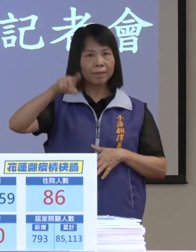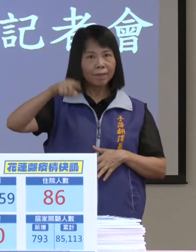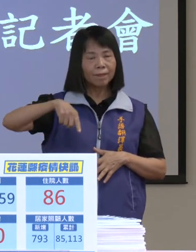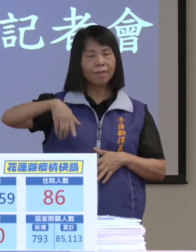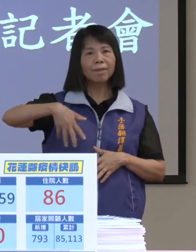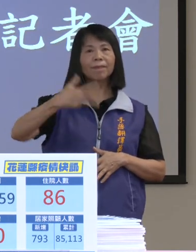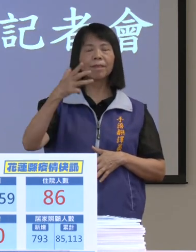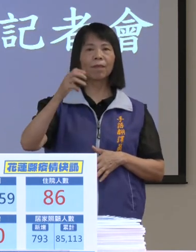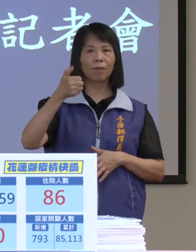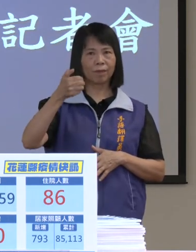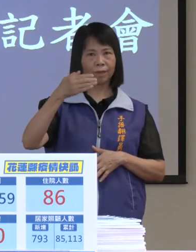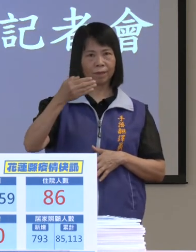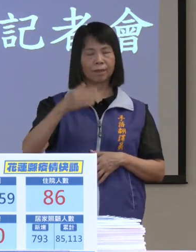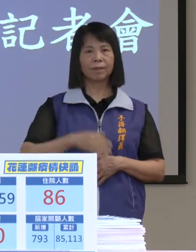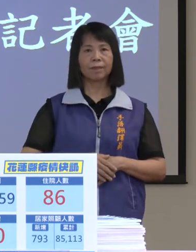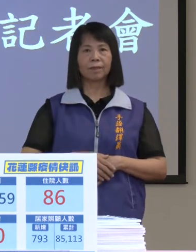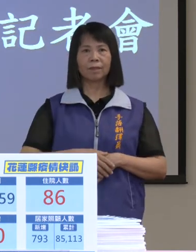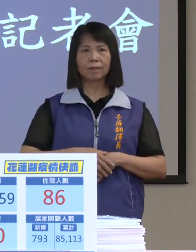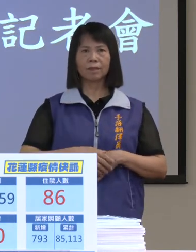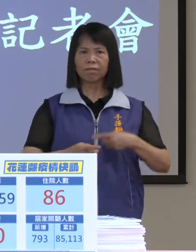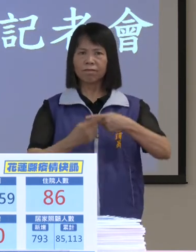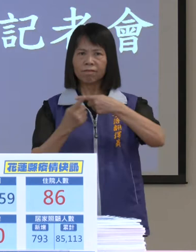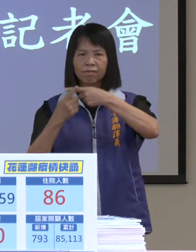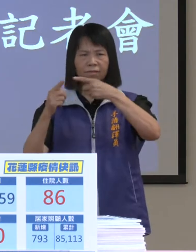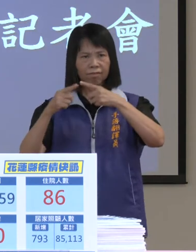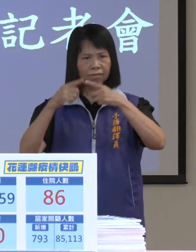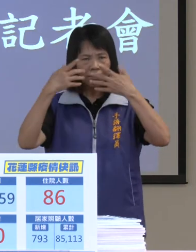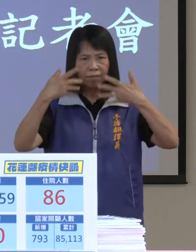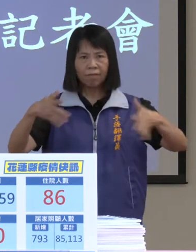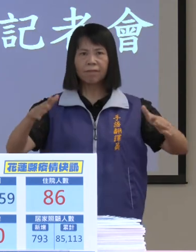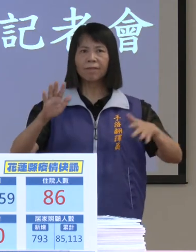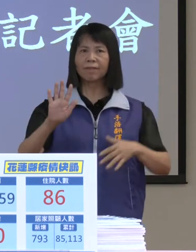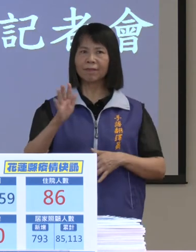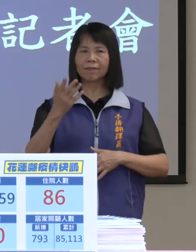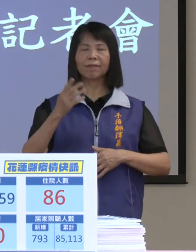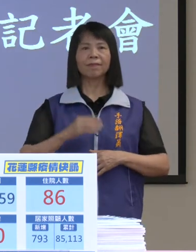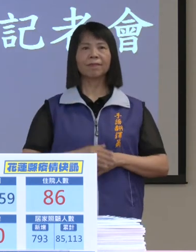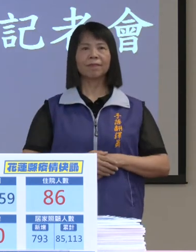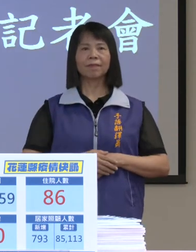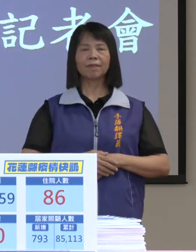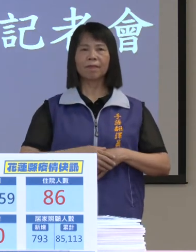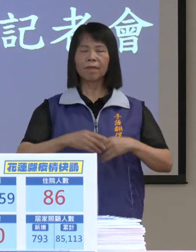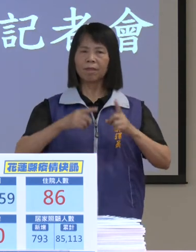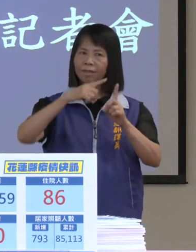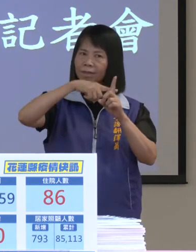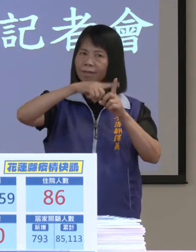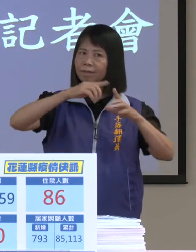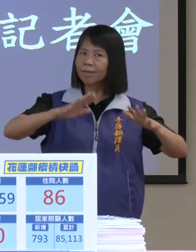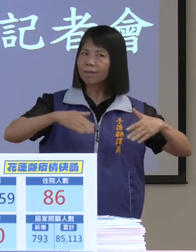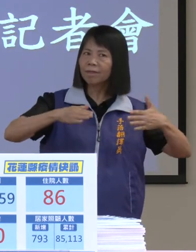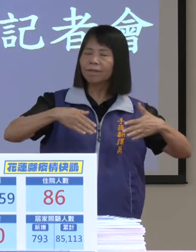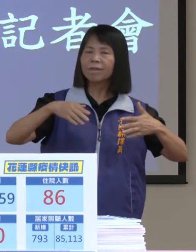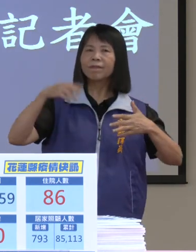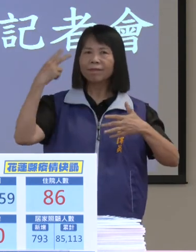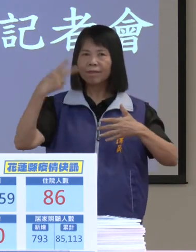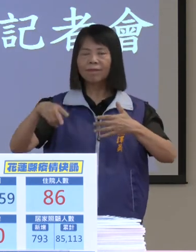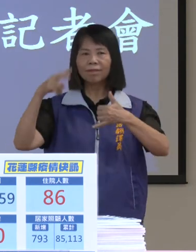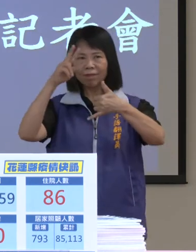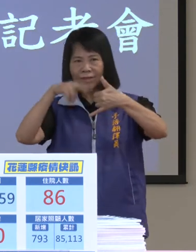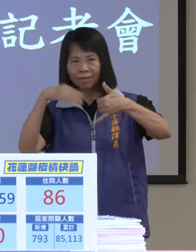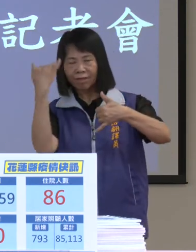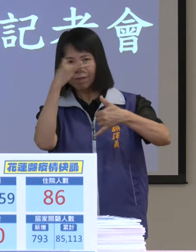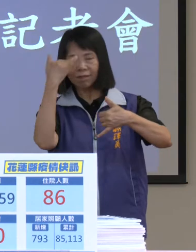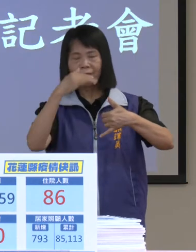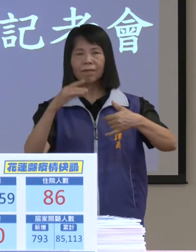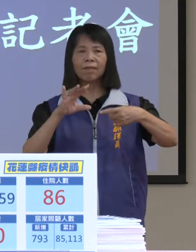101,859人。那虽然说有这么多的人染疫，但是呢，在轻症跟无症状的比例呢仍然持续